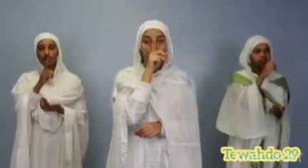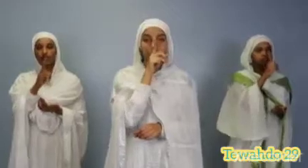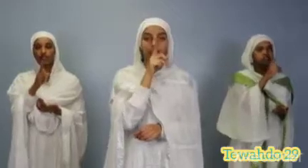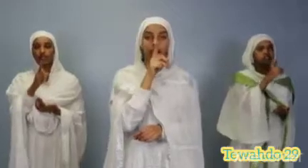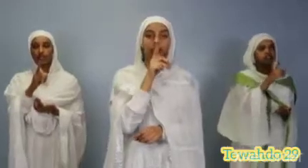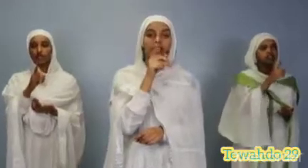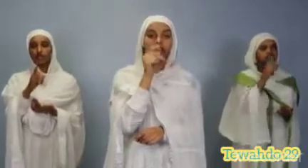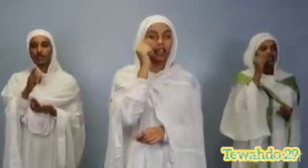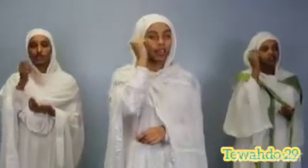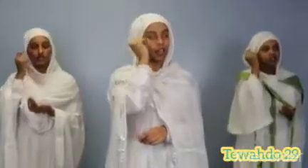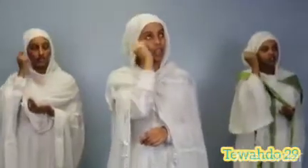በአሜነ